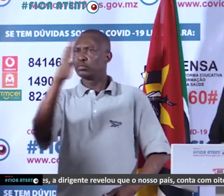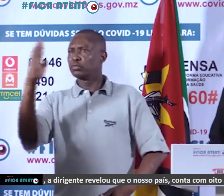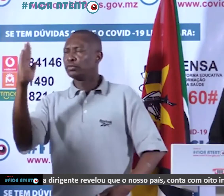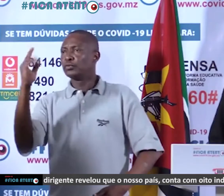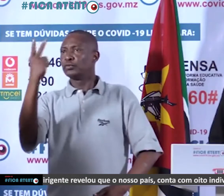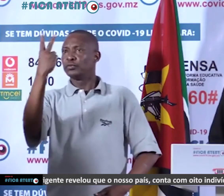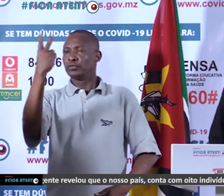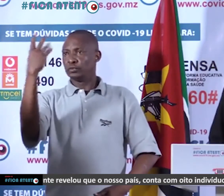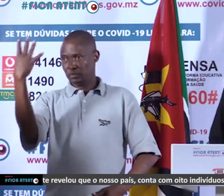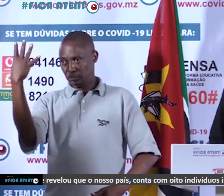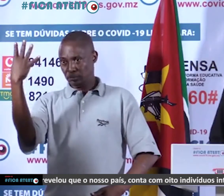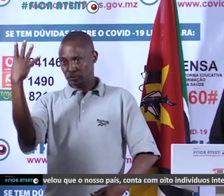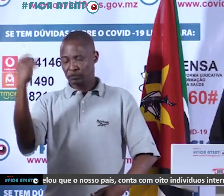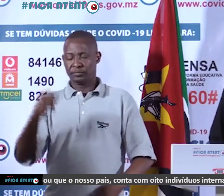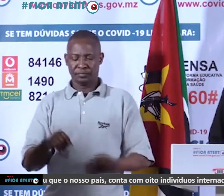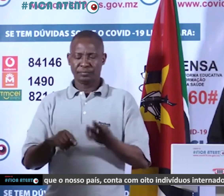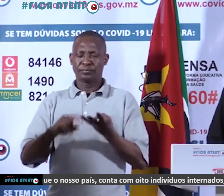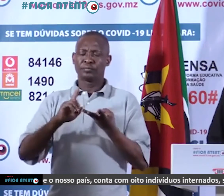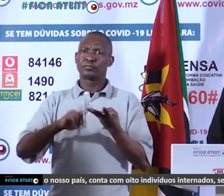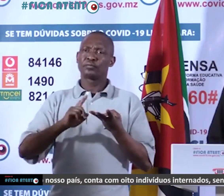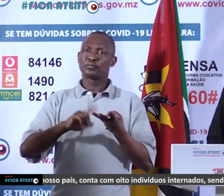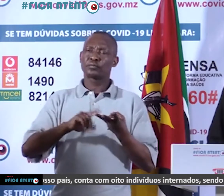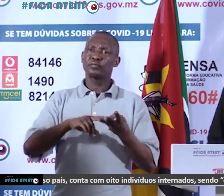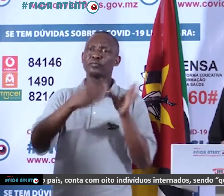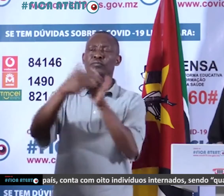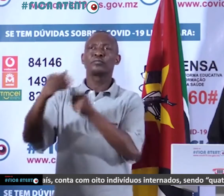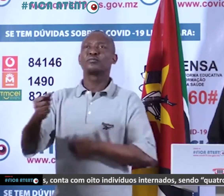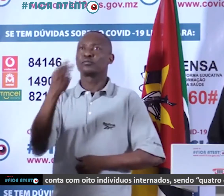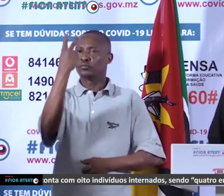e por fim temos 2 casos que estão na faixa etária dos